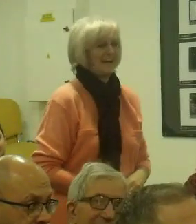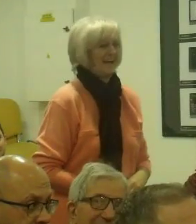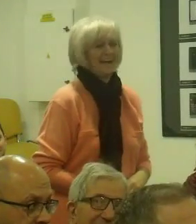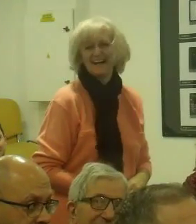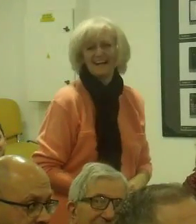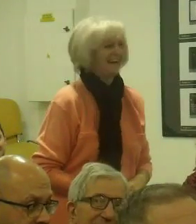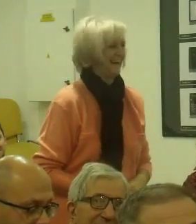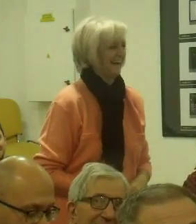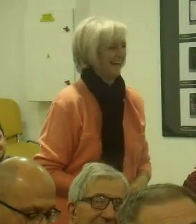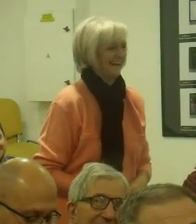Aj šutlat.